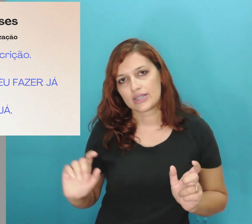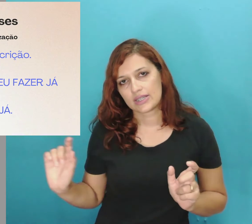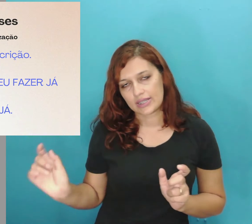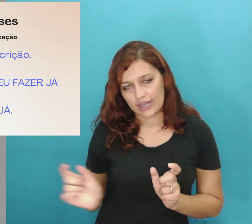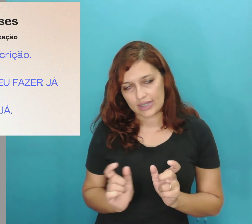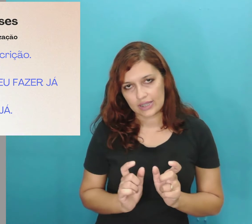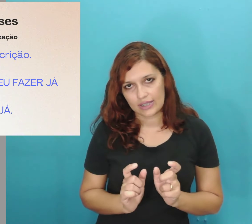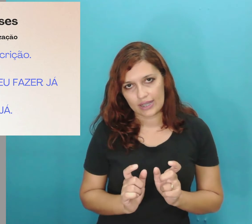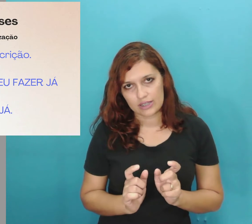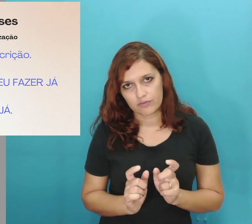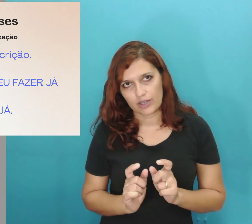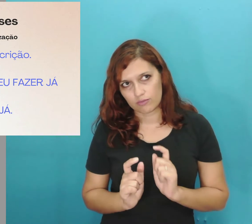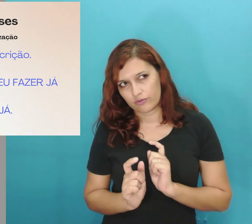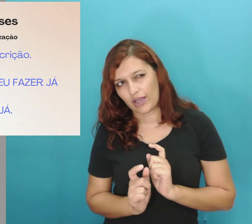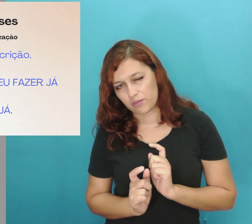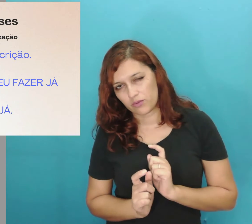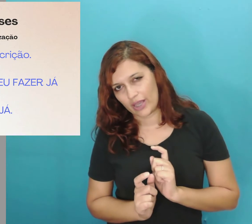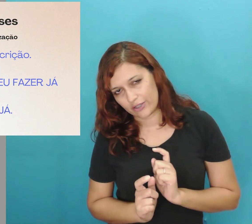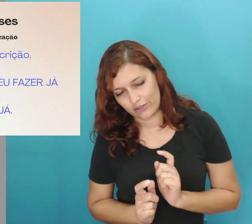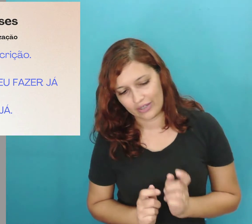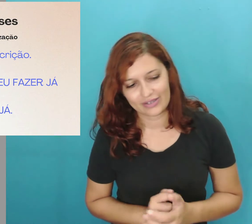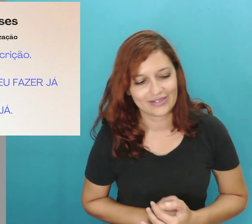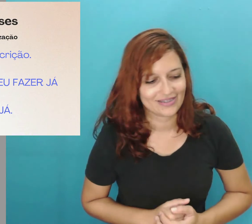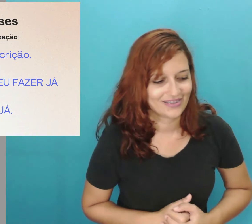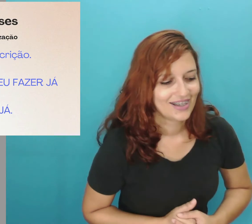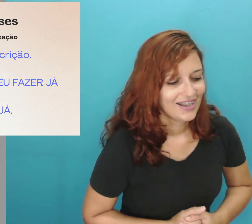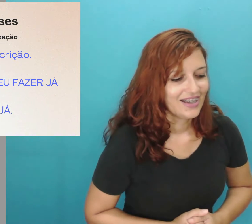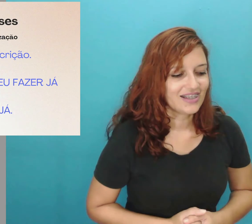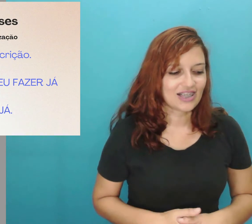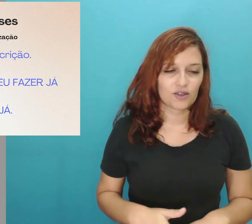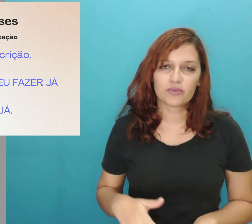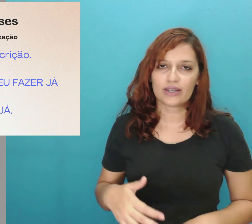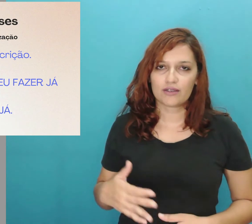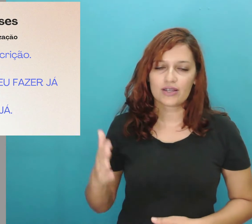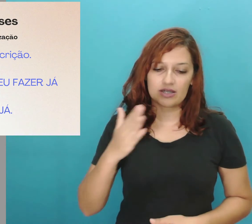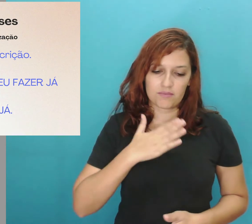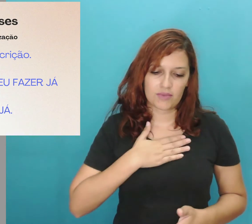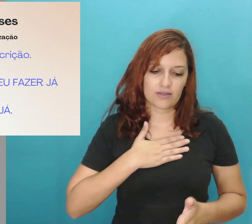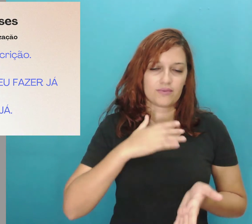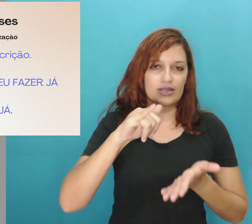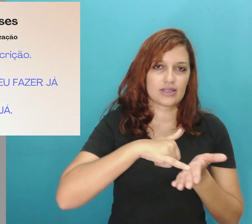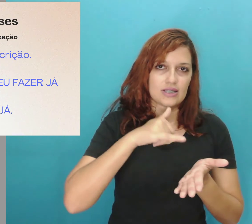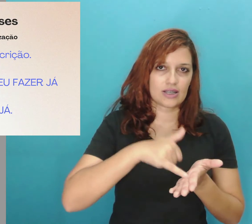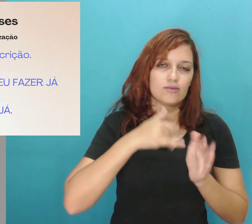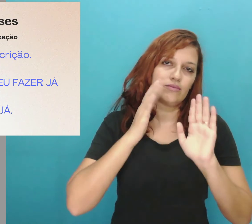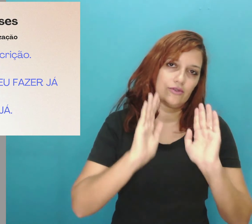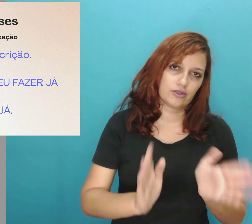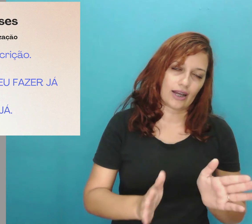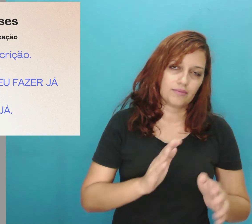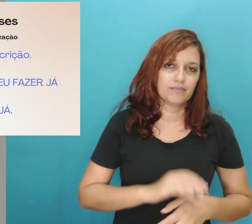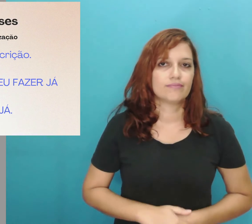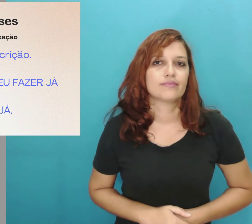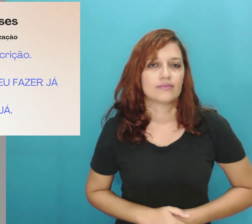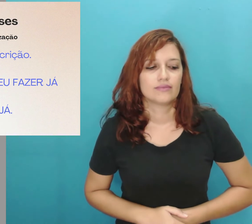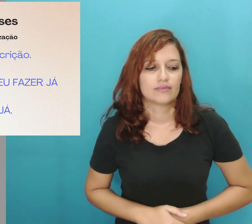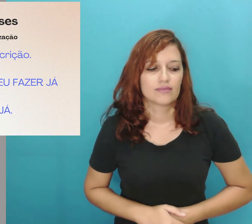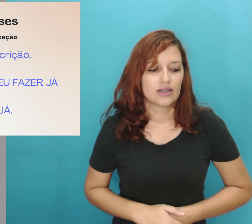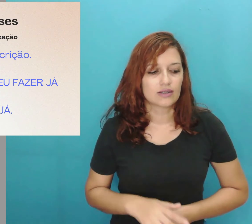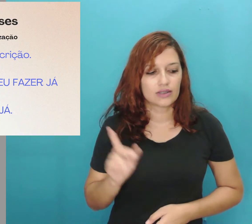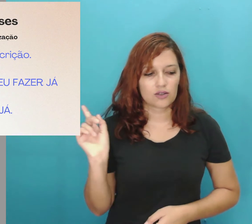precisa acrescentar esse verbo, um verbo extra. Então, eu poderia fazer minha inscrição já. Eu